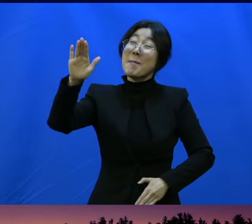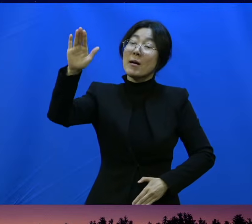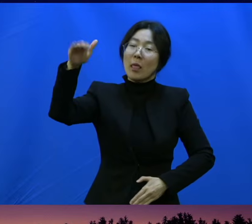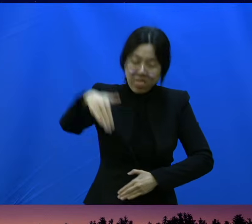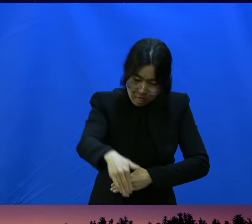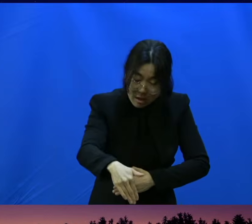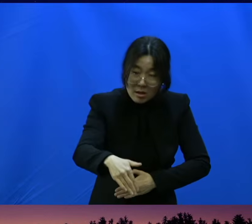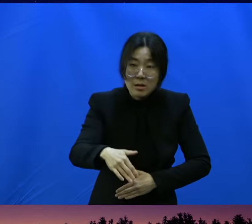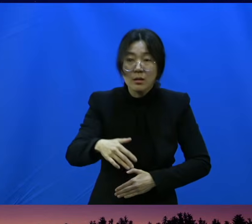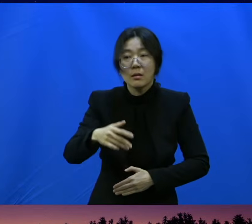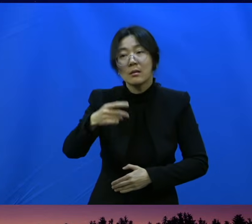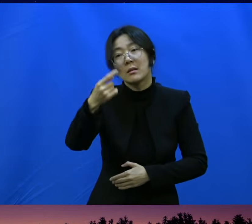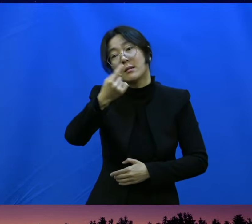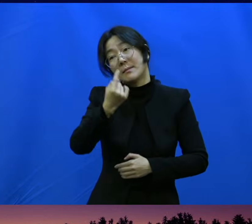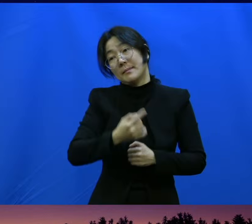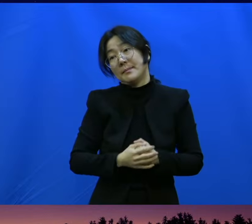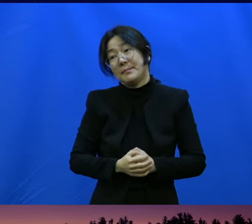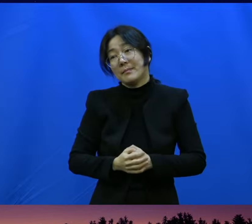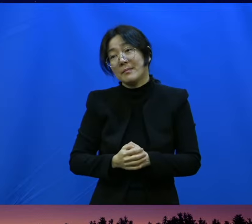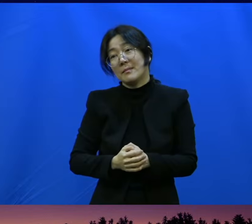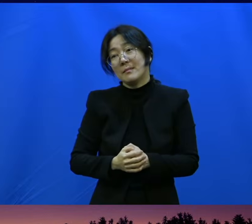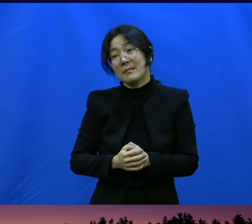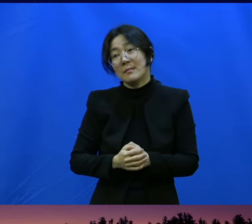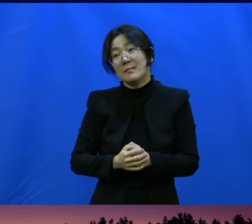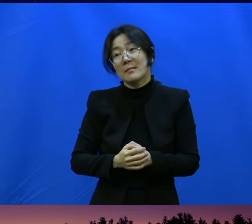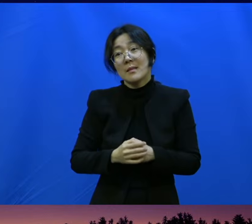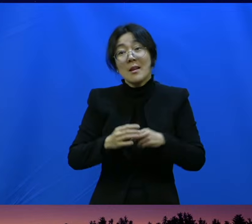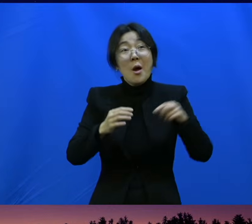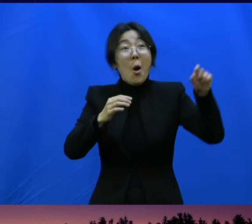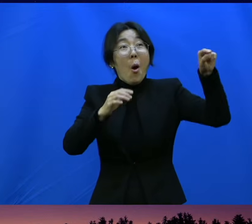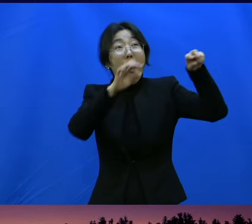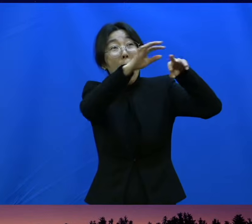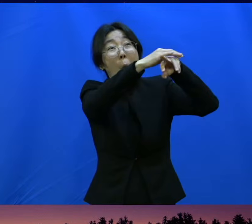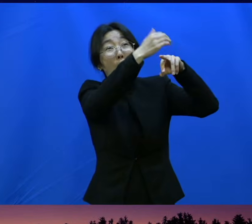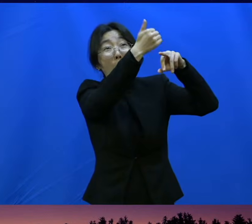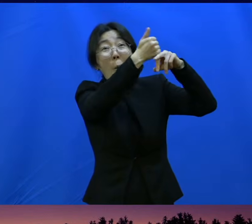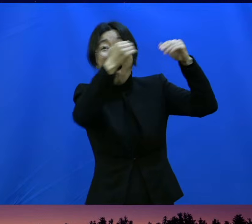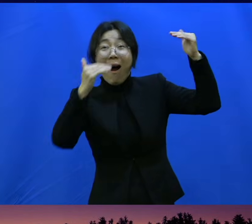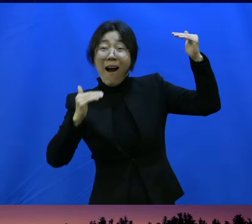졸지에 지금 하늘로 치솟다가 갑자기 내리막길을